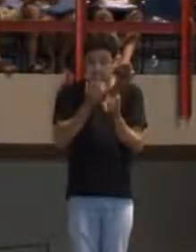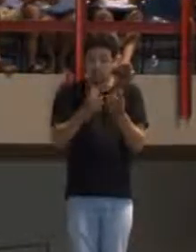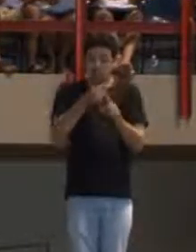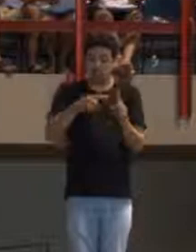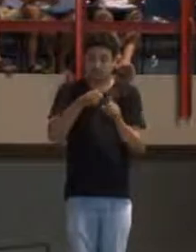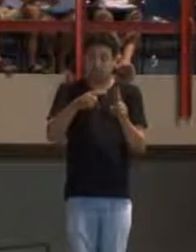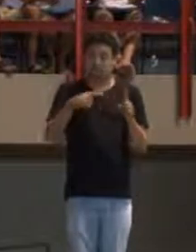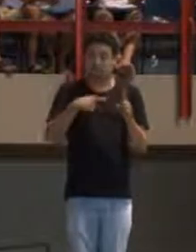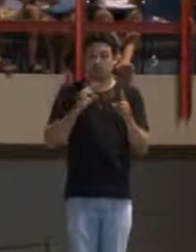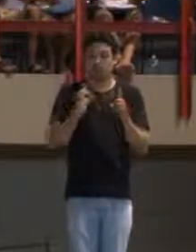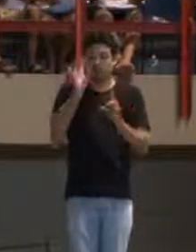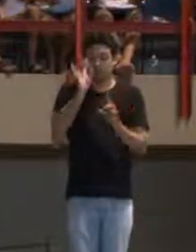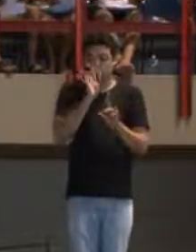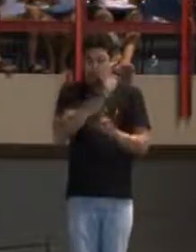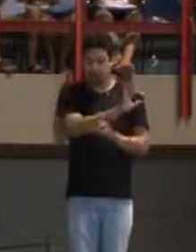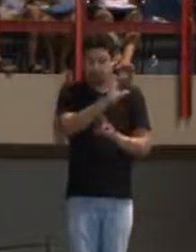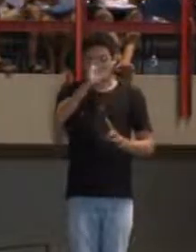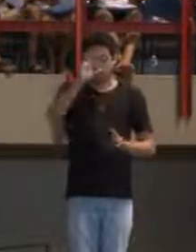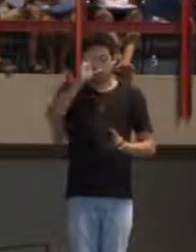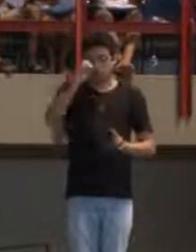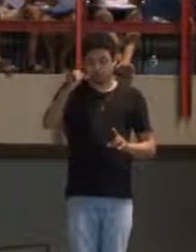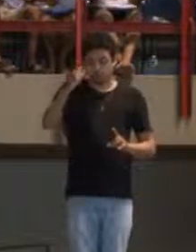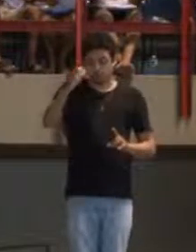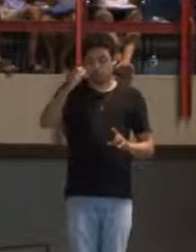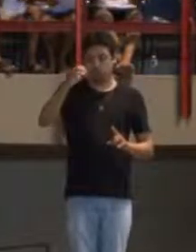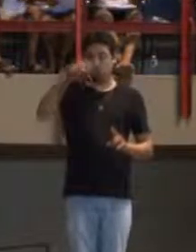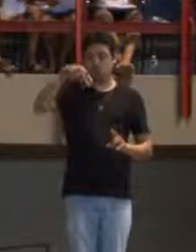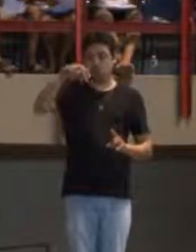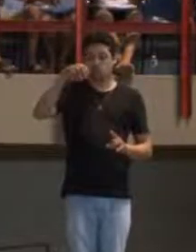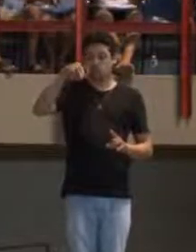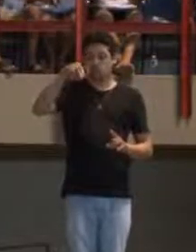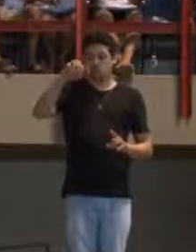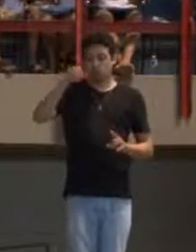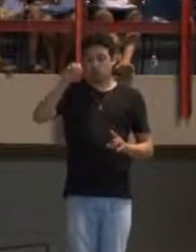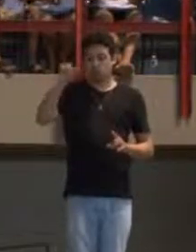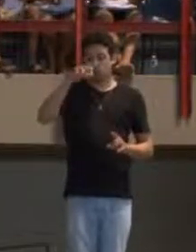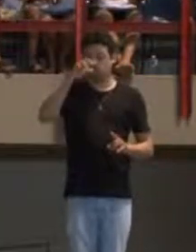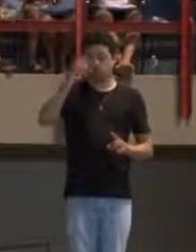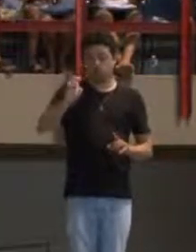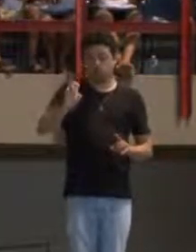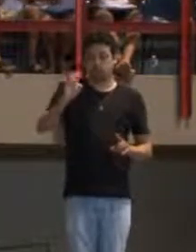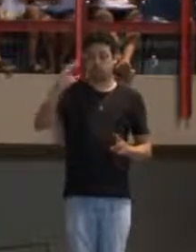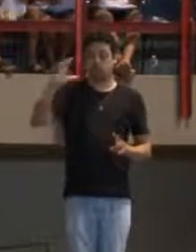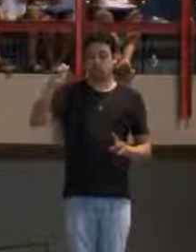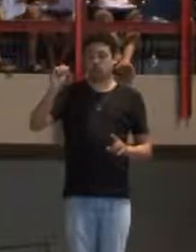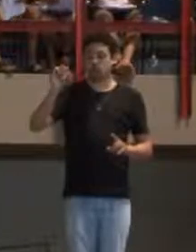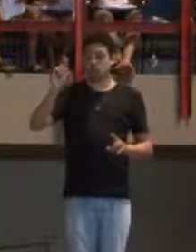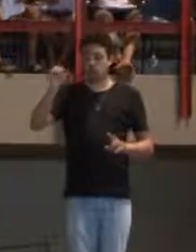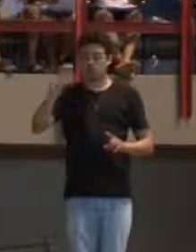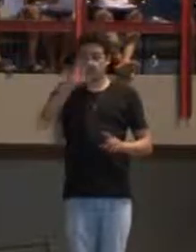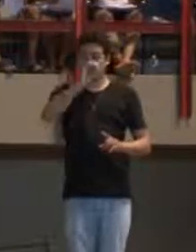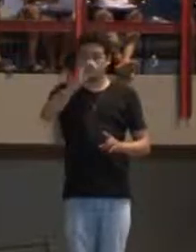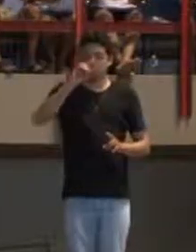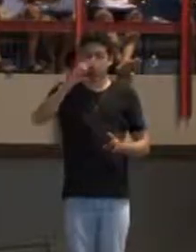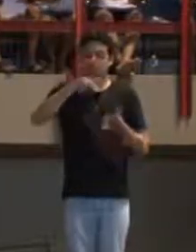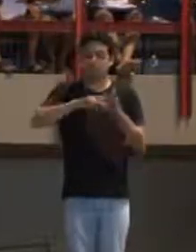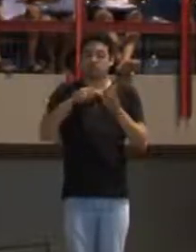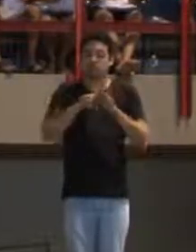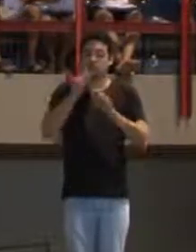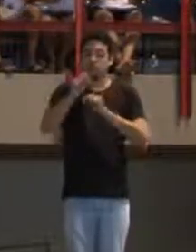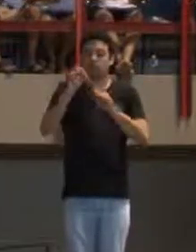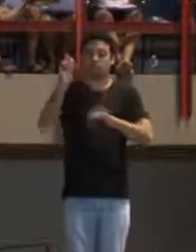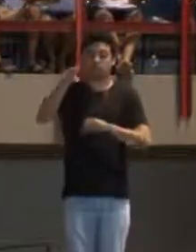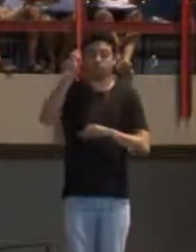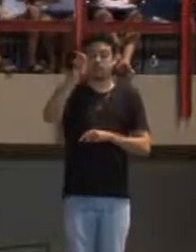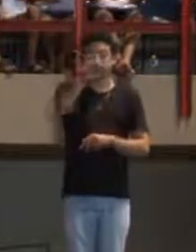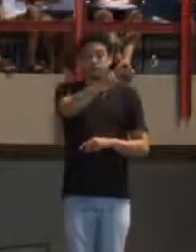libera muito CO, monóxido de carbono. Por que que o monóxido de carbono é tóxico?